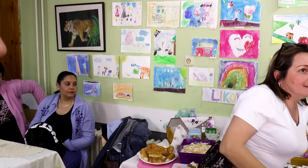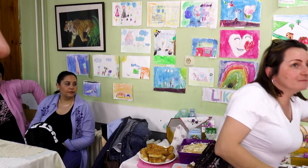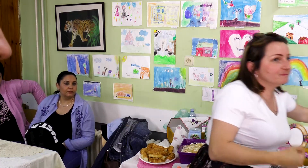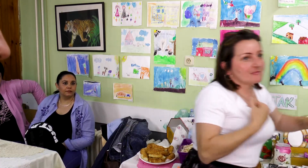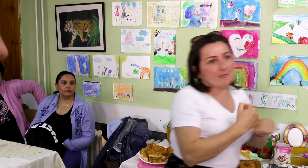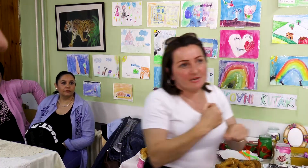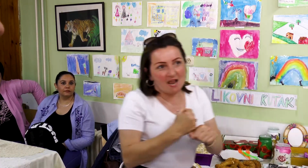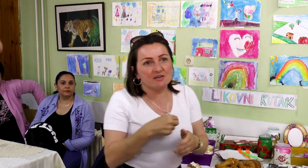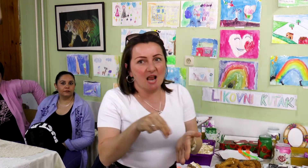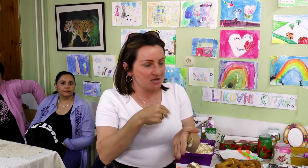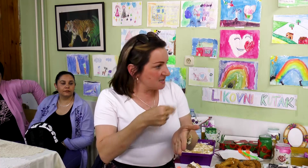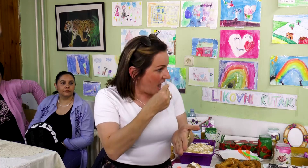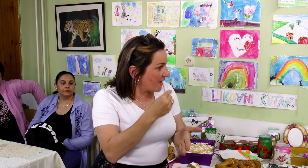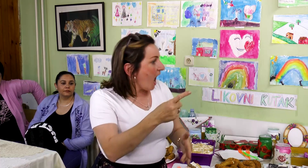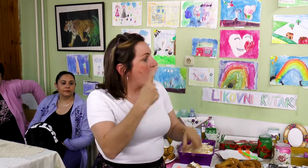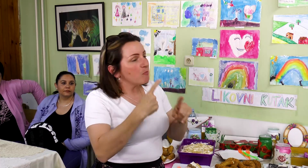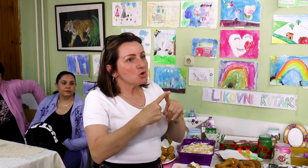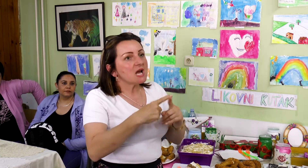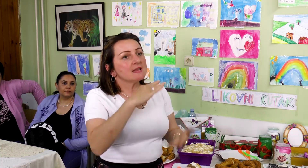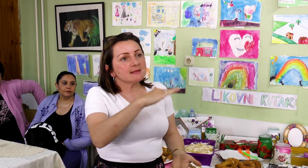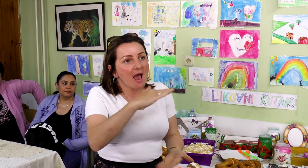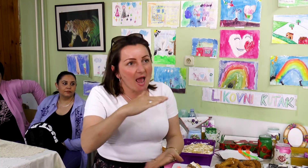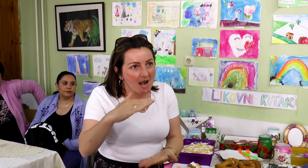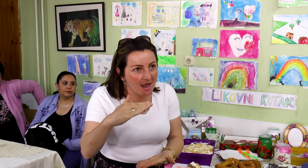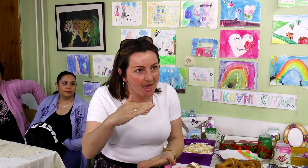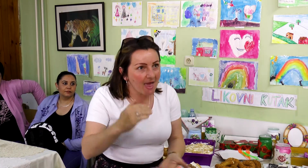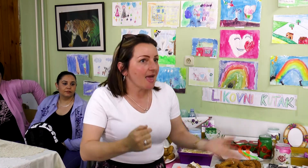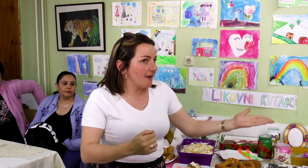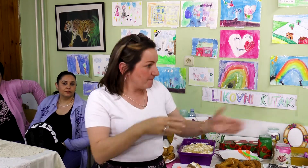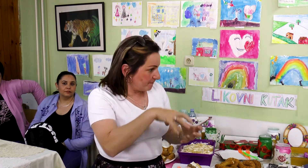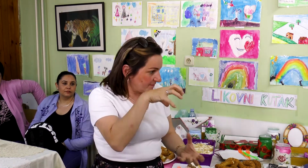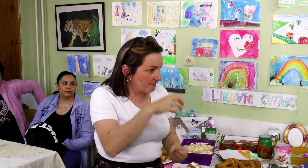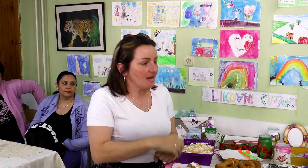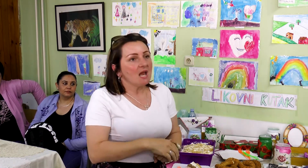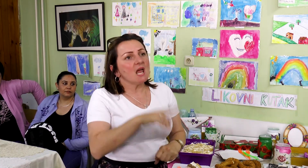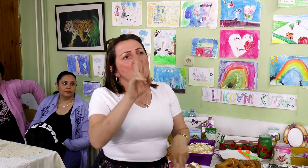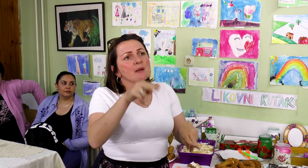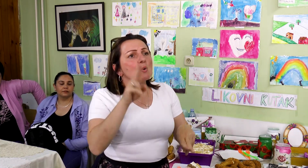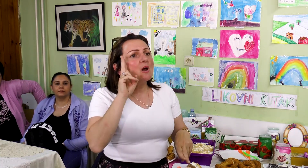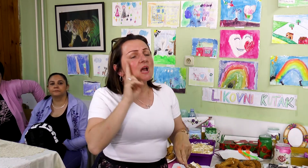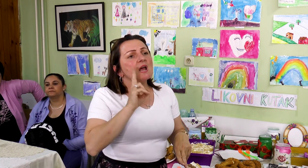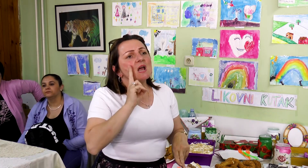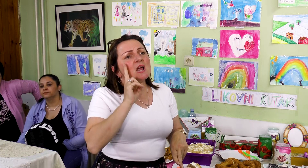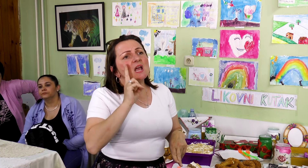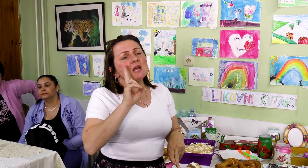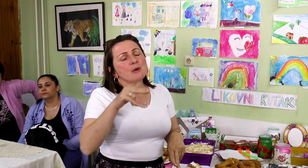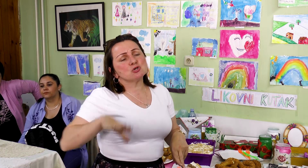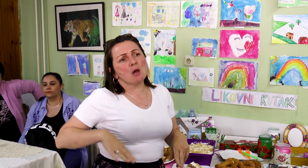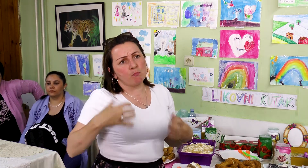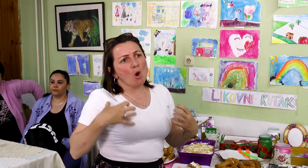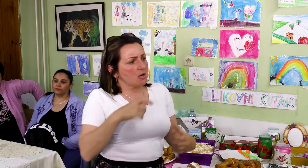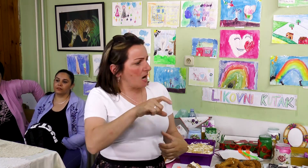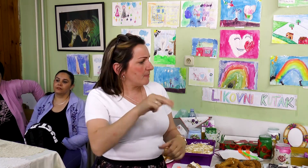Radi dekupaž. Ona radi dekupaž od salvete i iscrtavanje na tegle, na teglama i